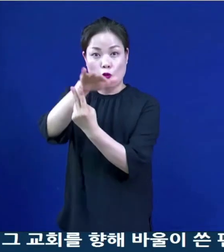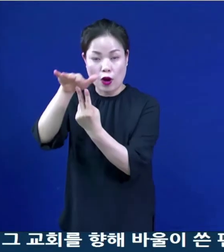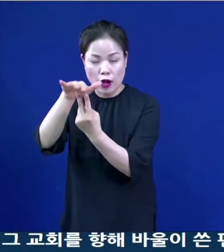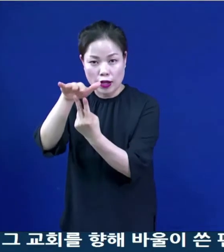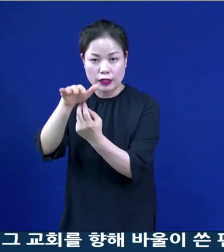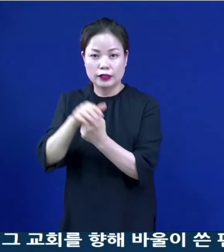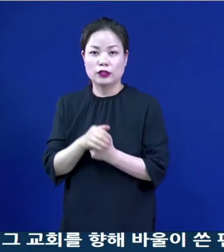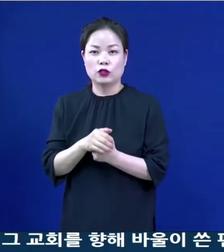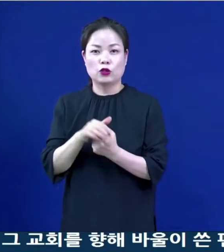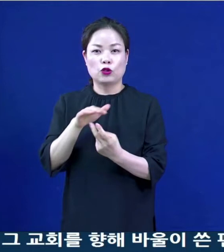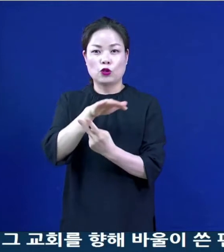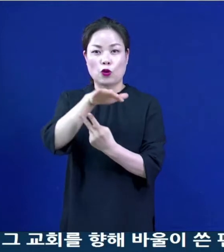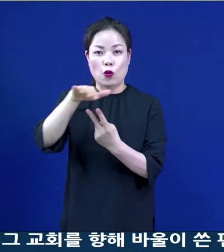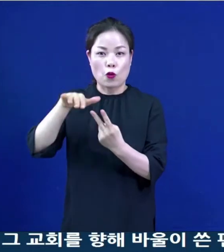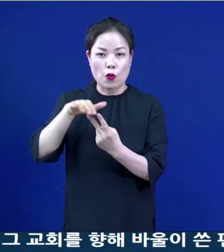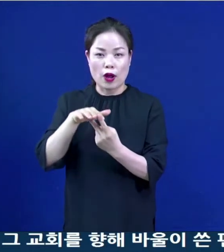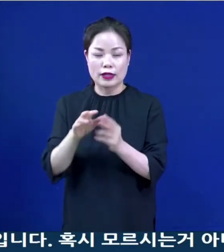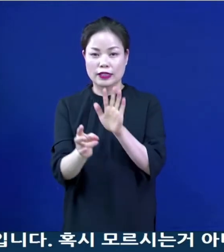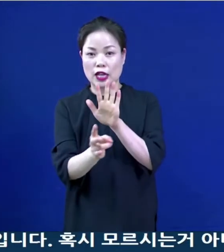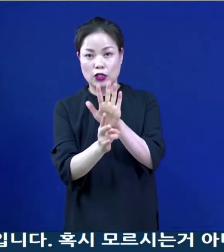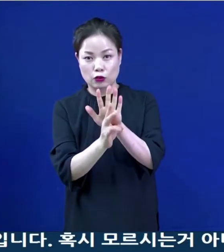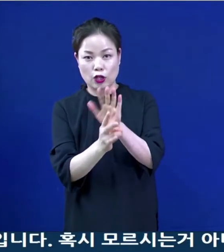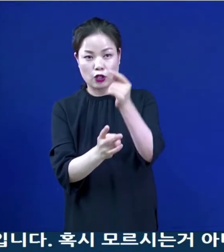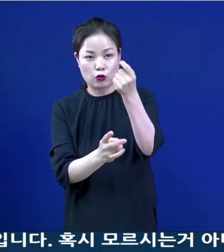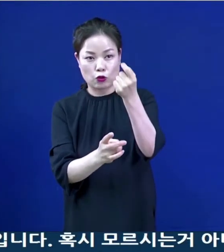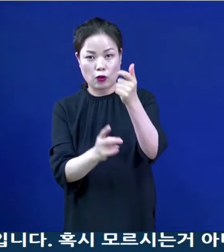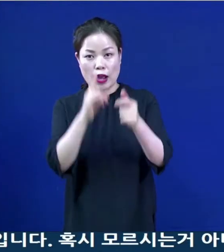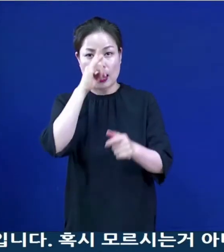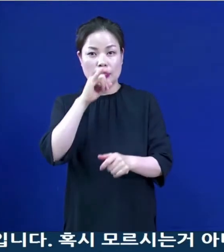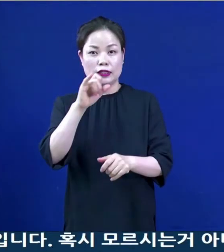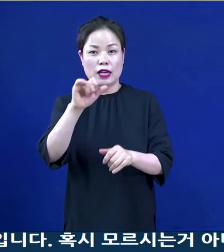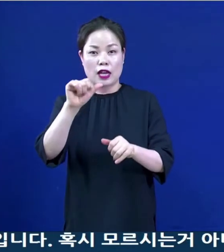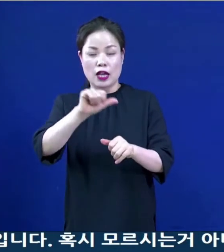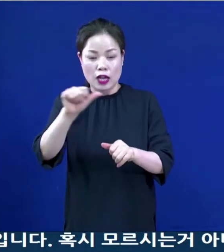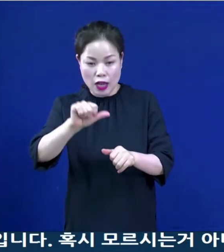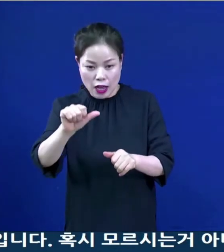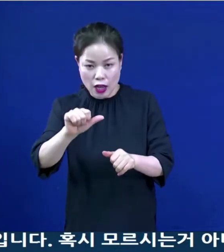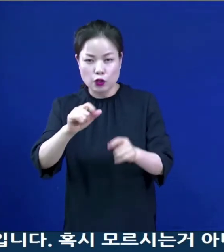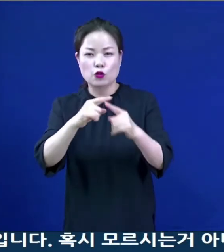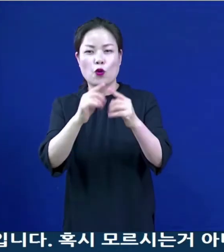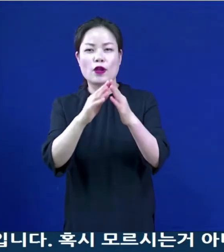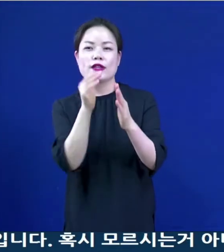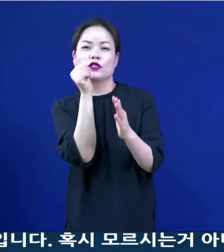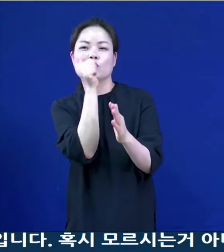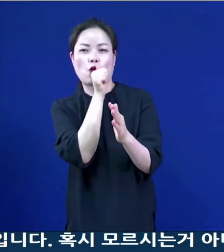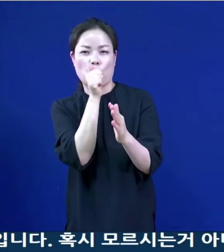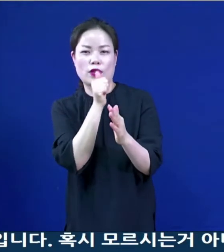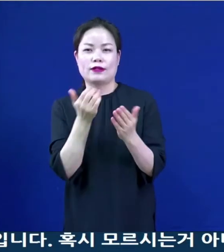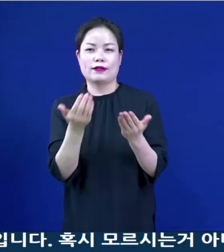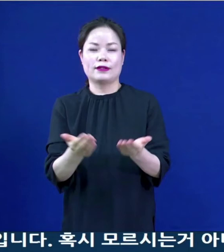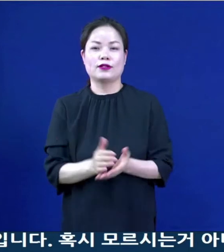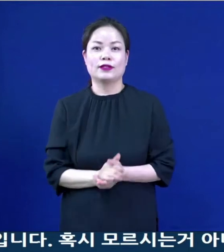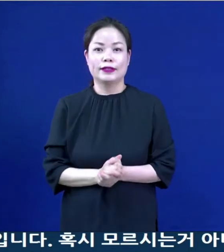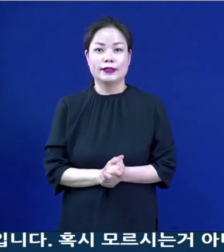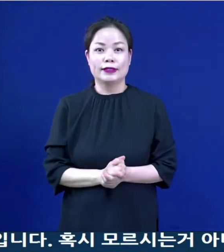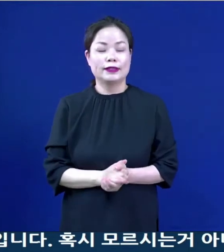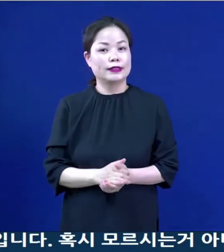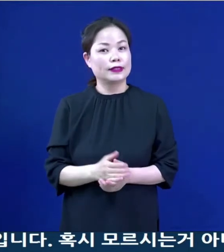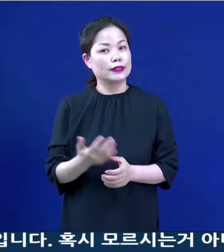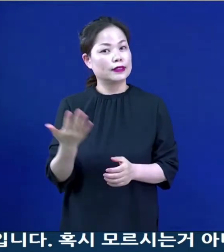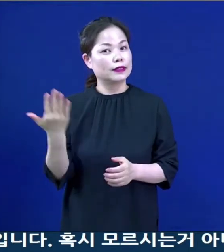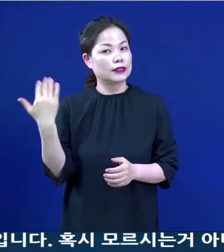요한계시록에 소아시아 7교회를 얘기할 때 그때 에베소 교회를 소개하고 있는 거죠.